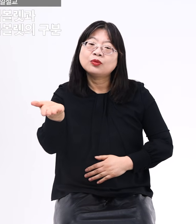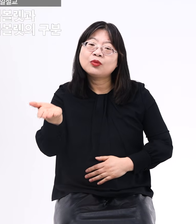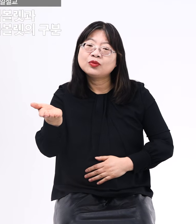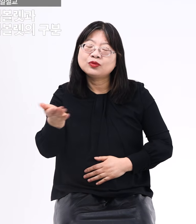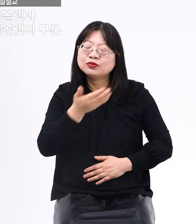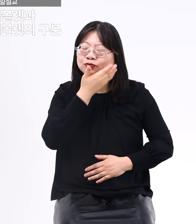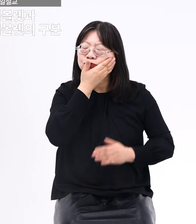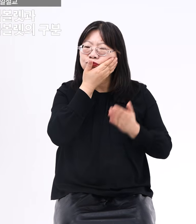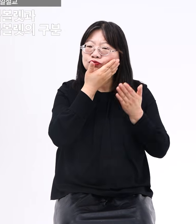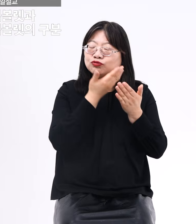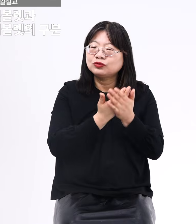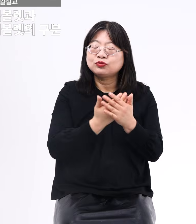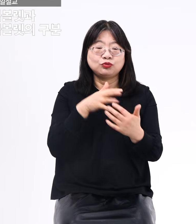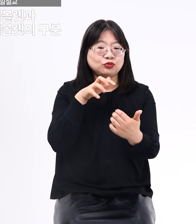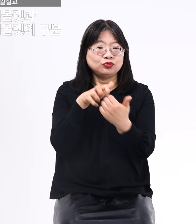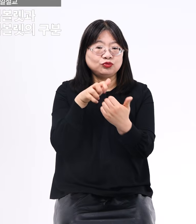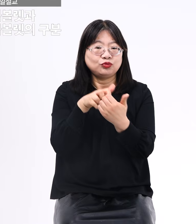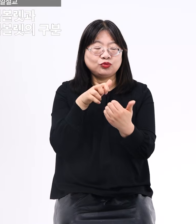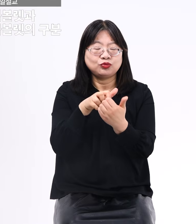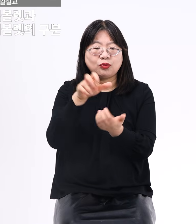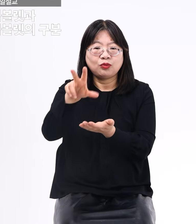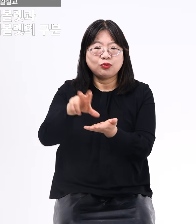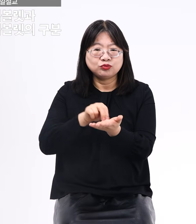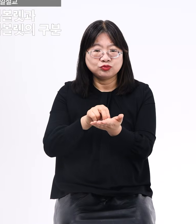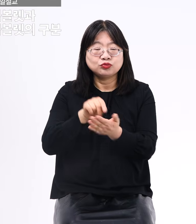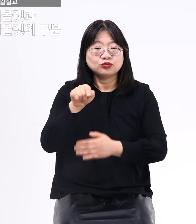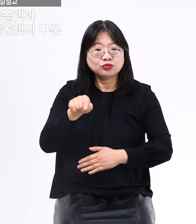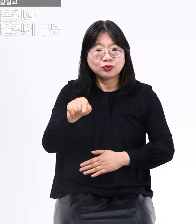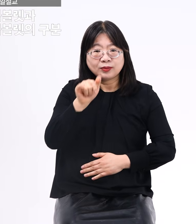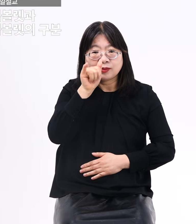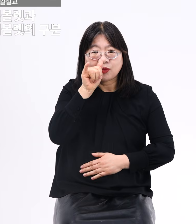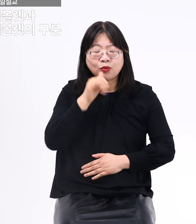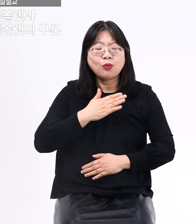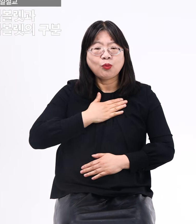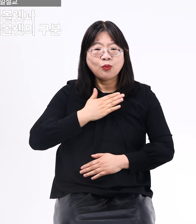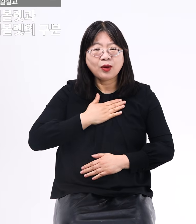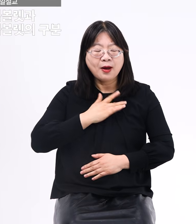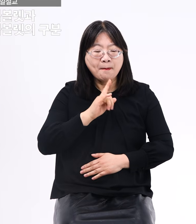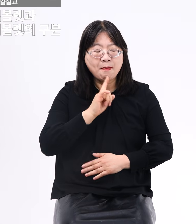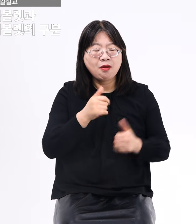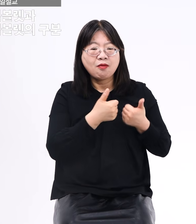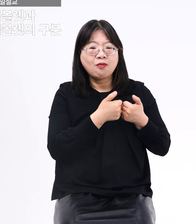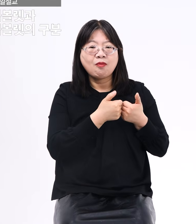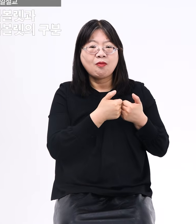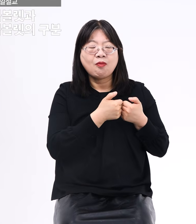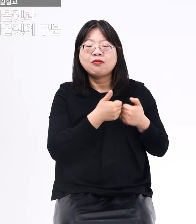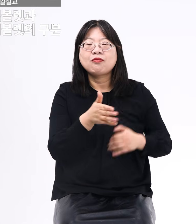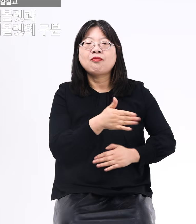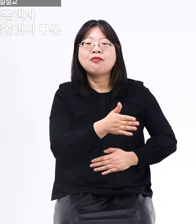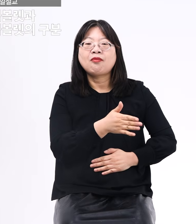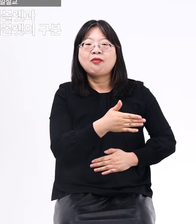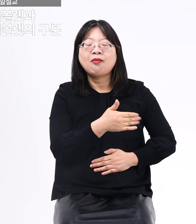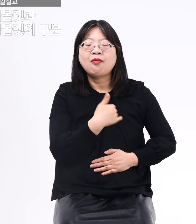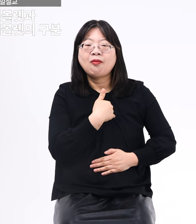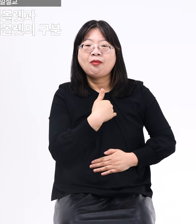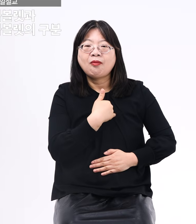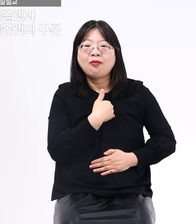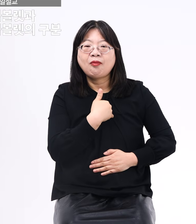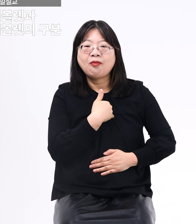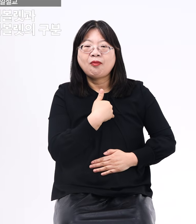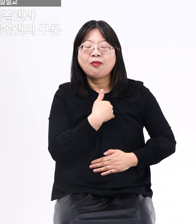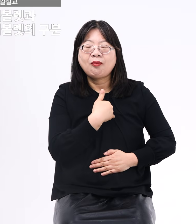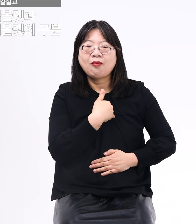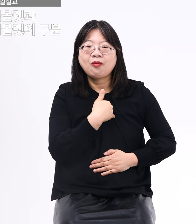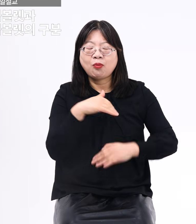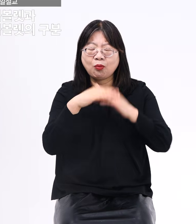이 중차대한 전쟁의 문제를 놓고 나한테 한마디 의논도 없이 나를